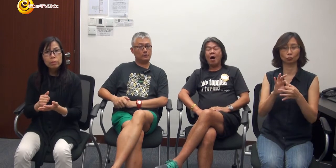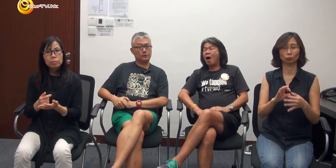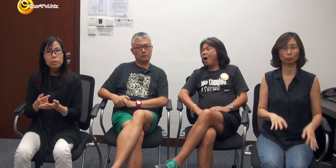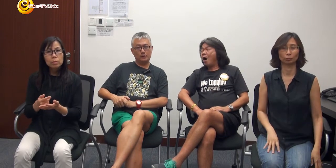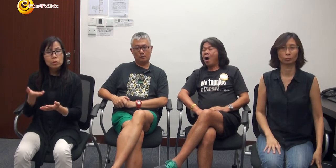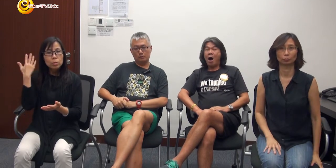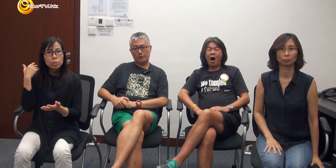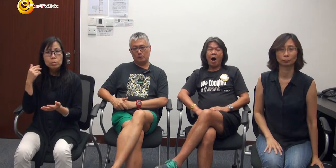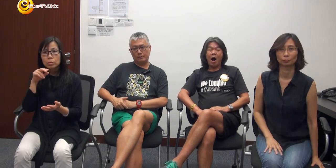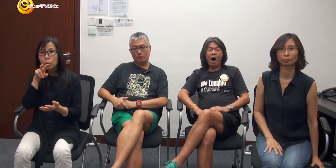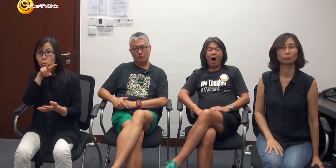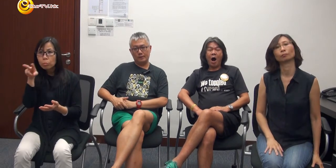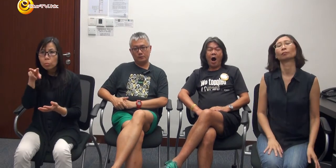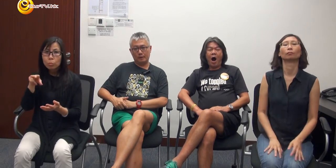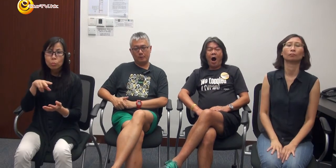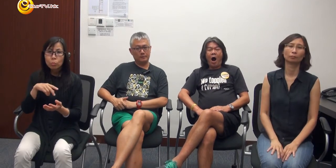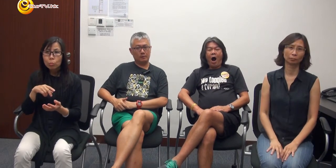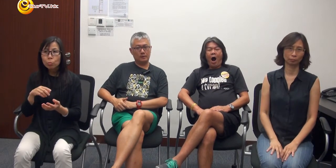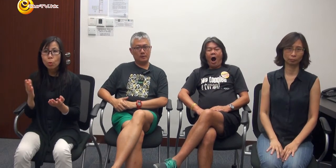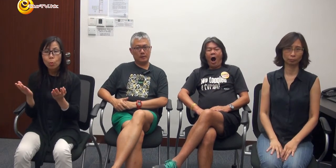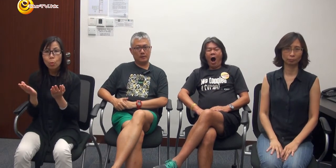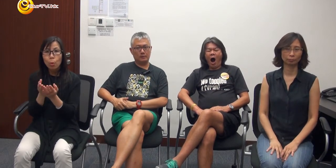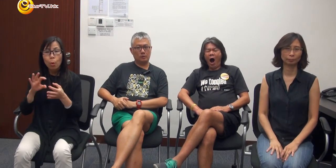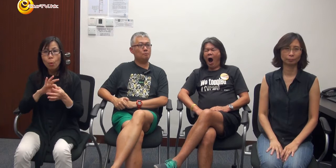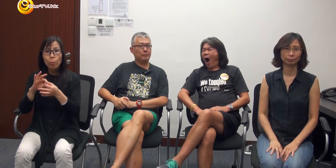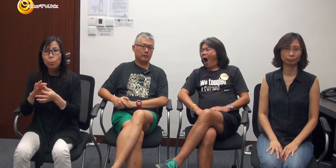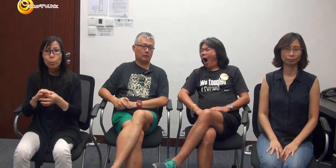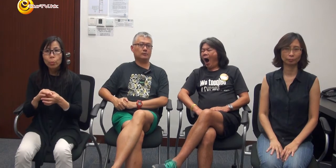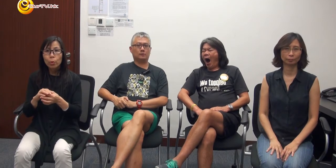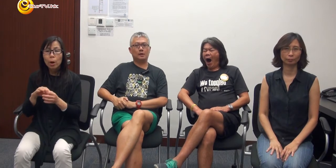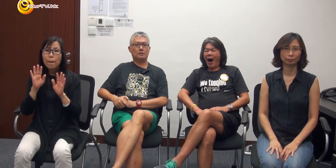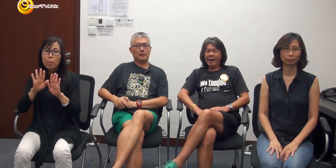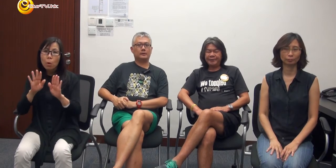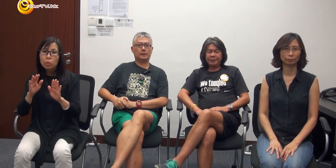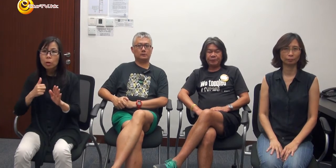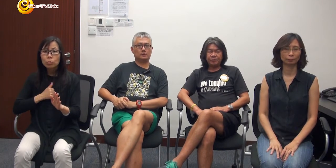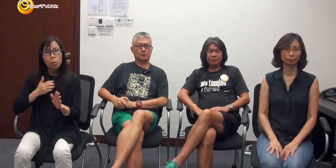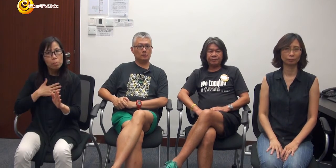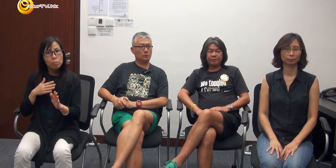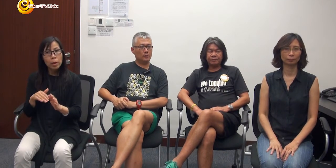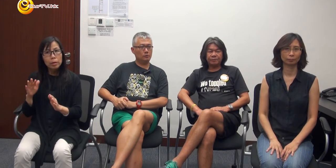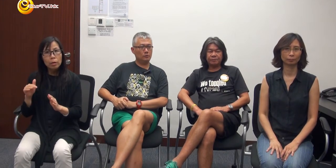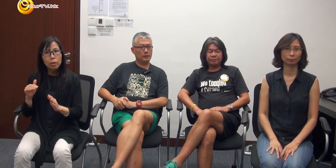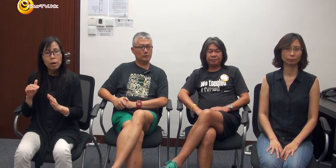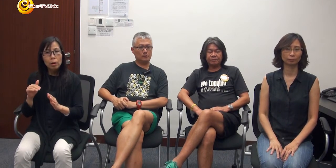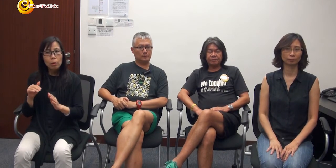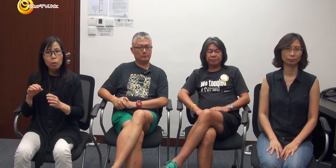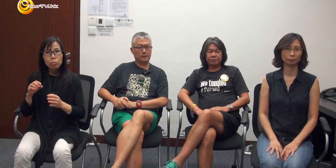我上去都見到學聯嘅代表上去咧，都有幫手啊，係準備可能萬一講到關於依一個陳文敏